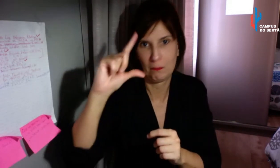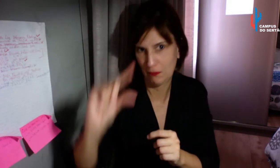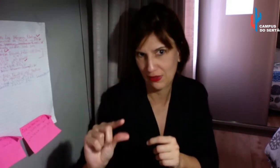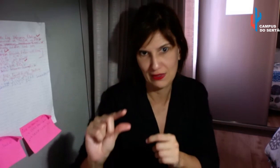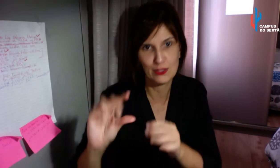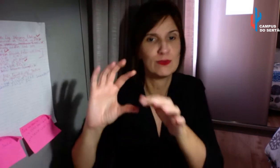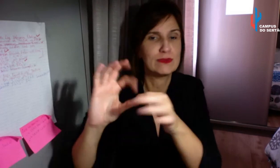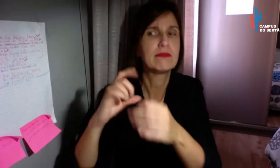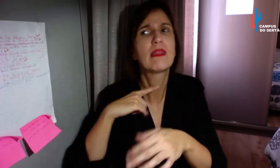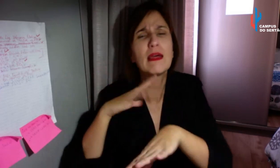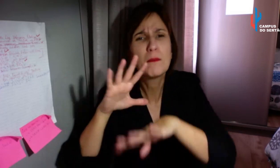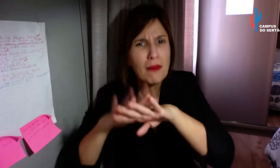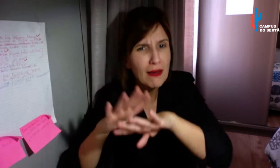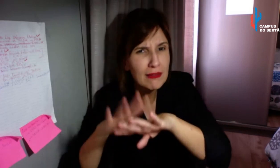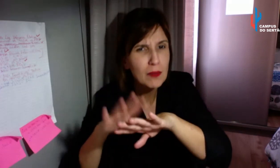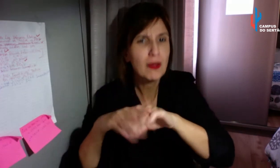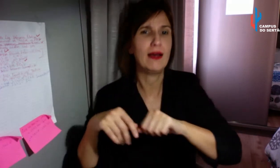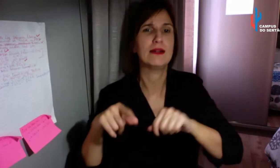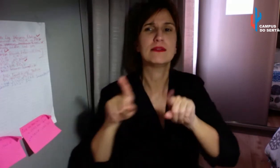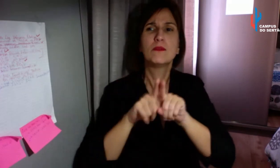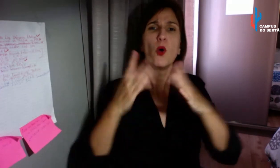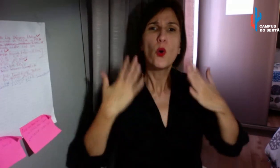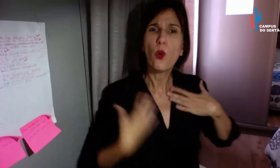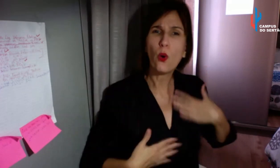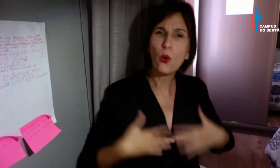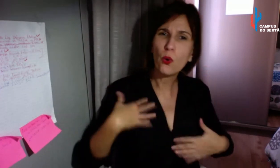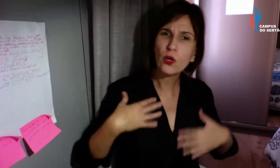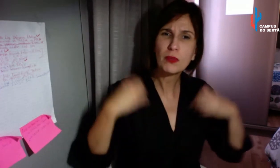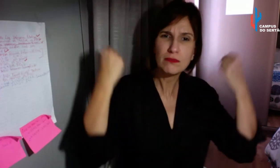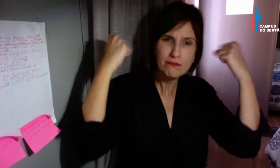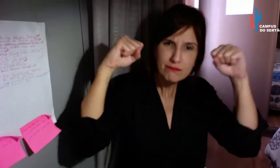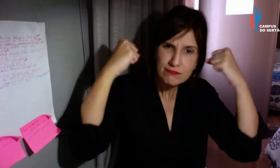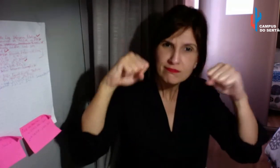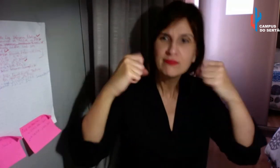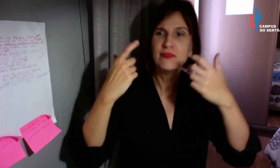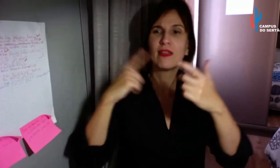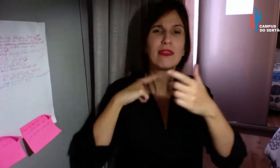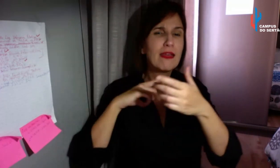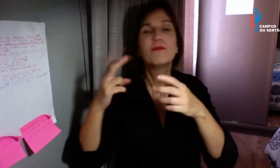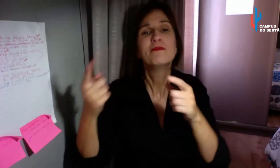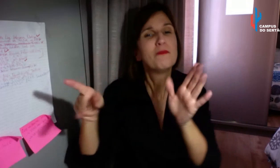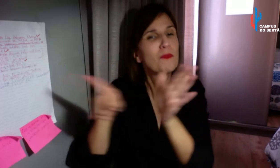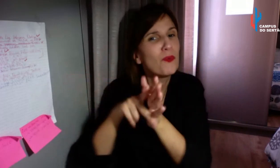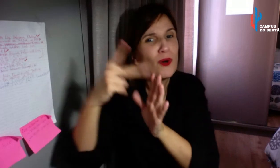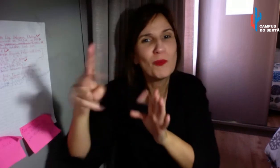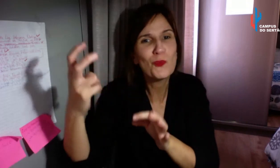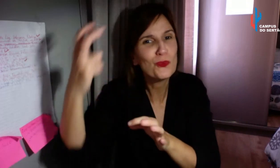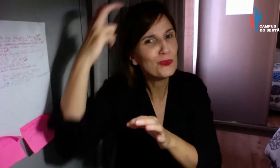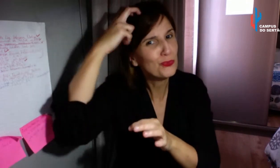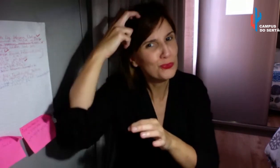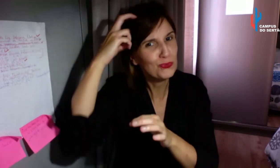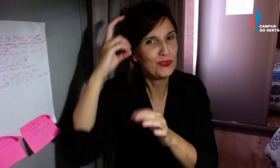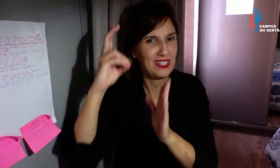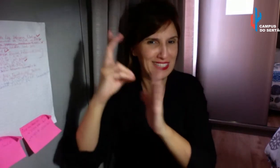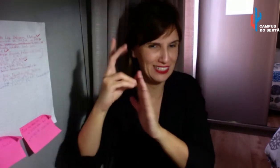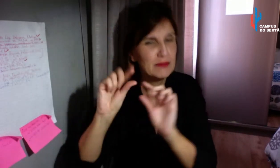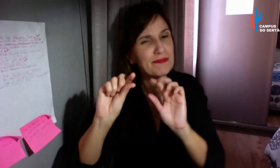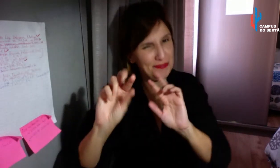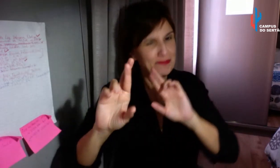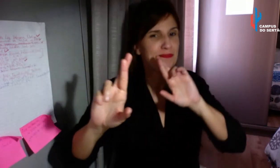comunidades indígenas, eles trazem um pouco menos, eles trazem as questões corporais,